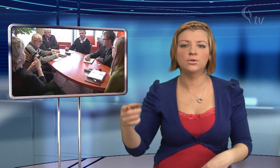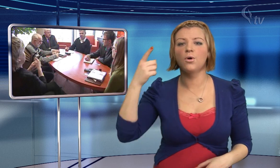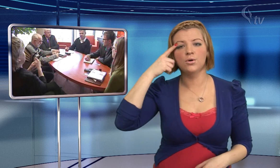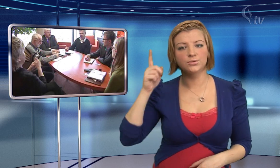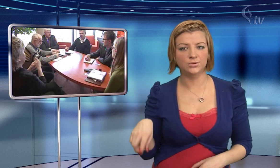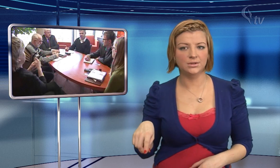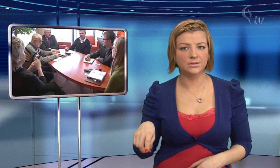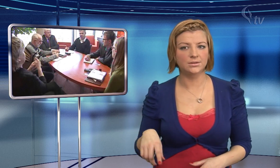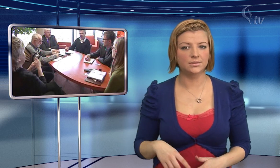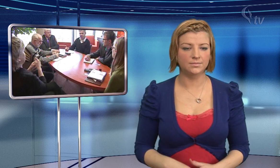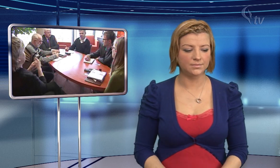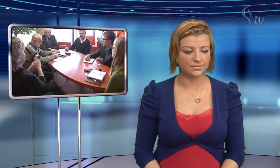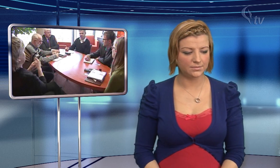inimeste võimalustest ning oskustest.